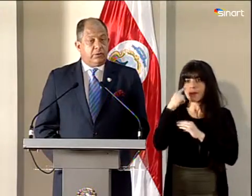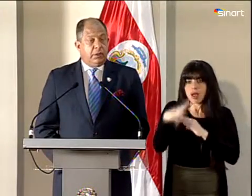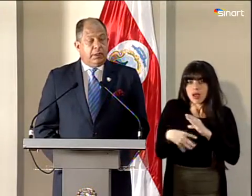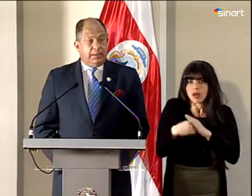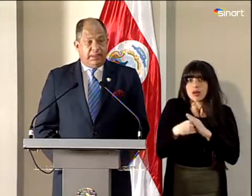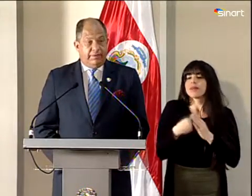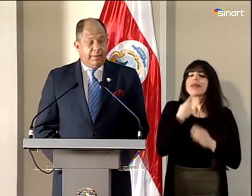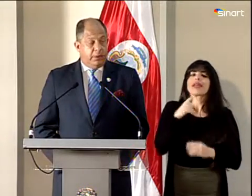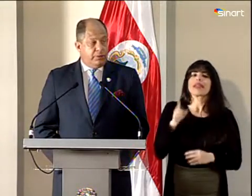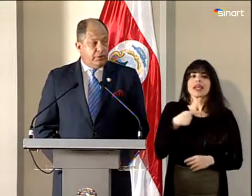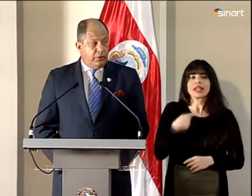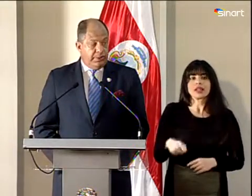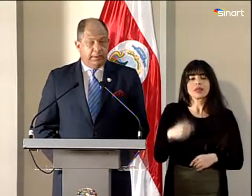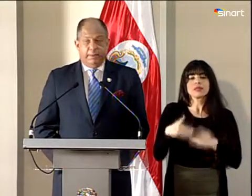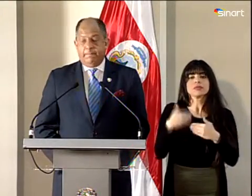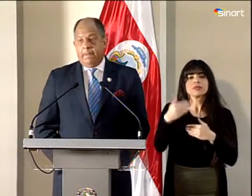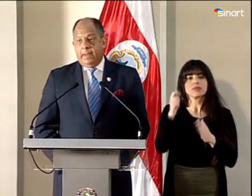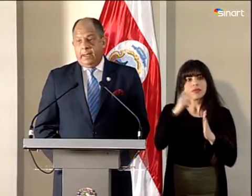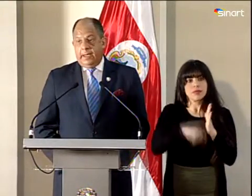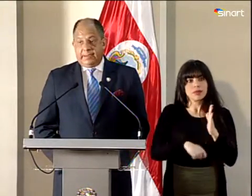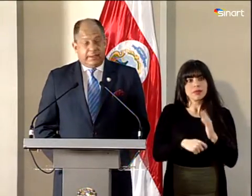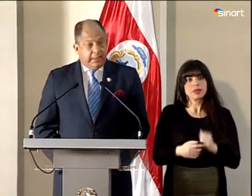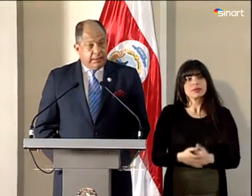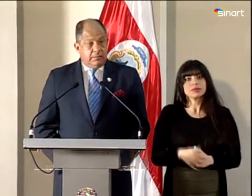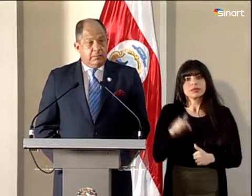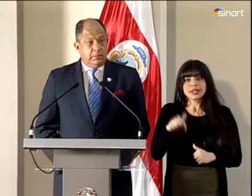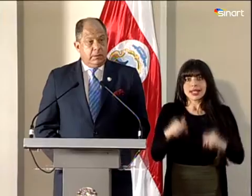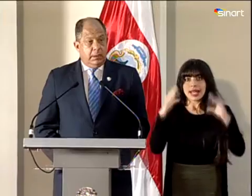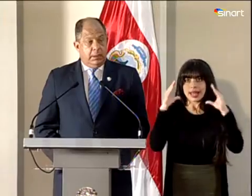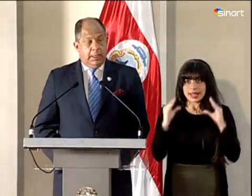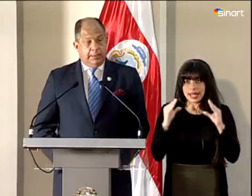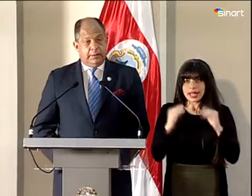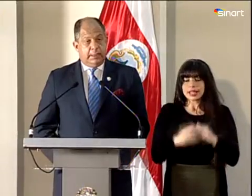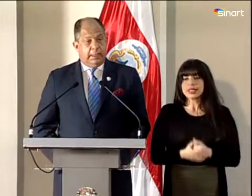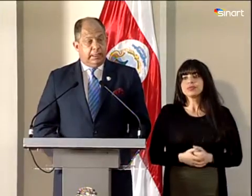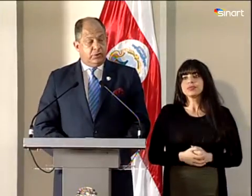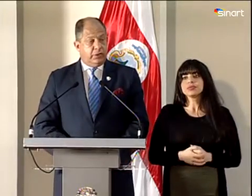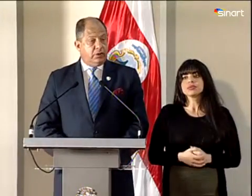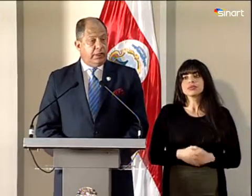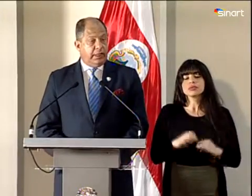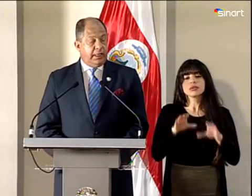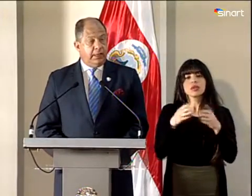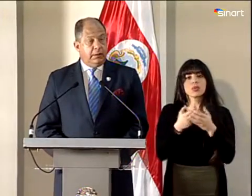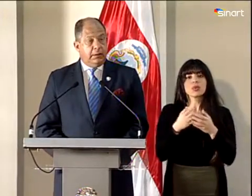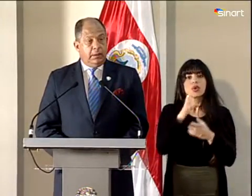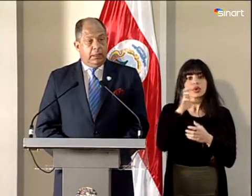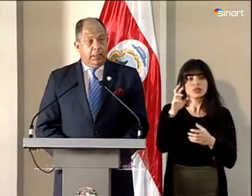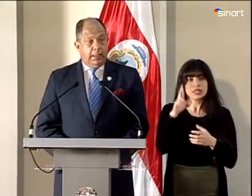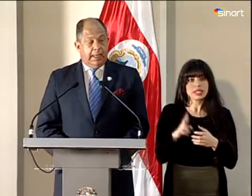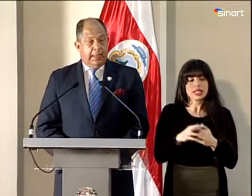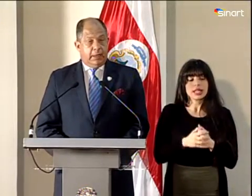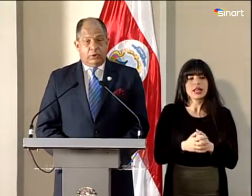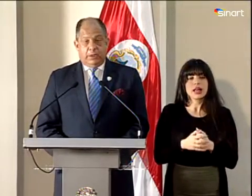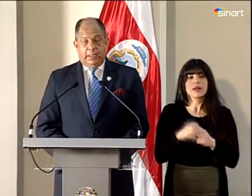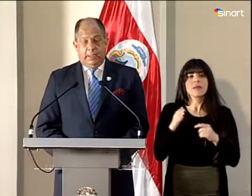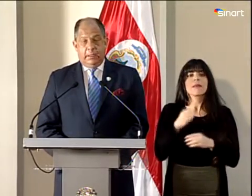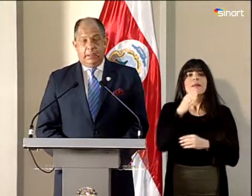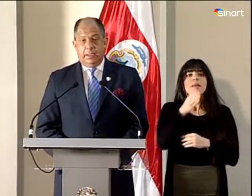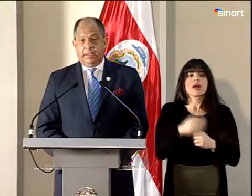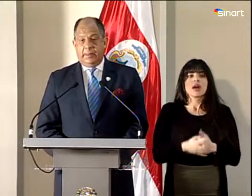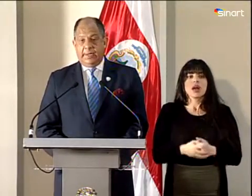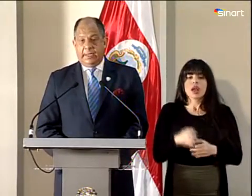decreto que será firmado posteriormente. Esta tarde, la delegación de Costa Rica irá a la